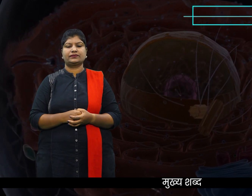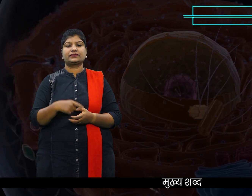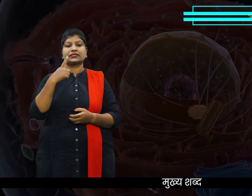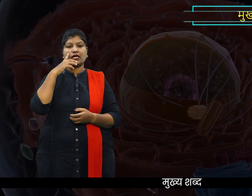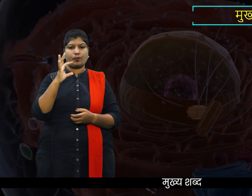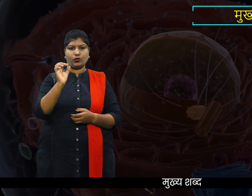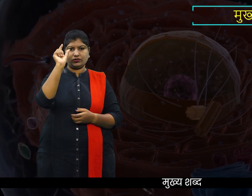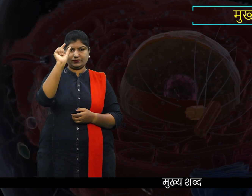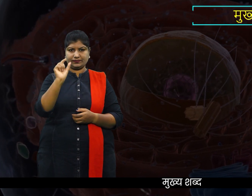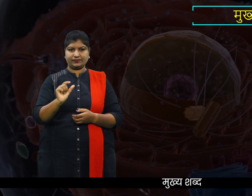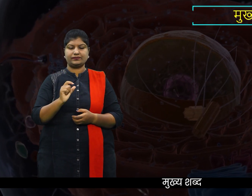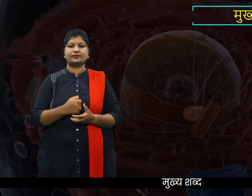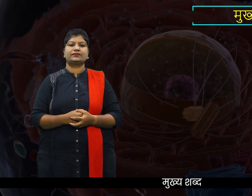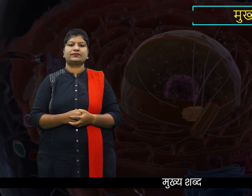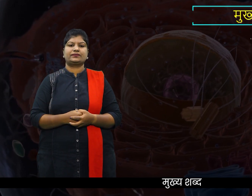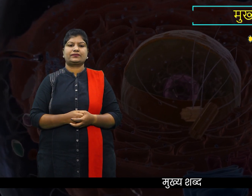मुख्य शब्द: